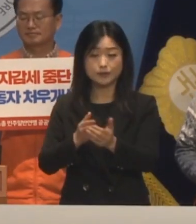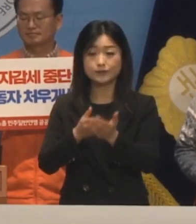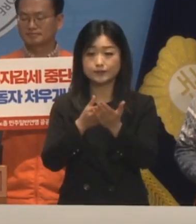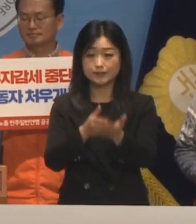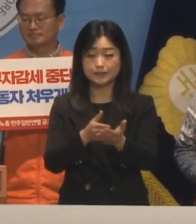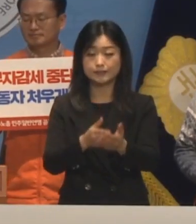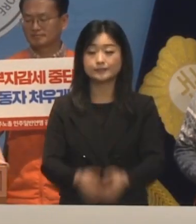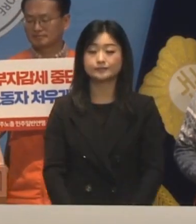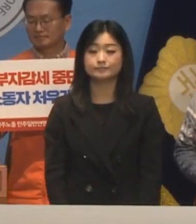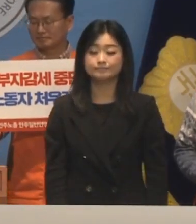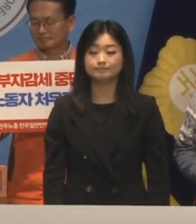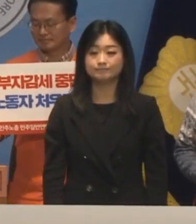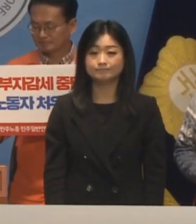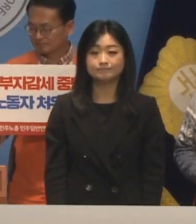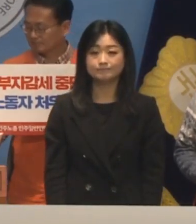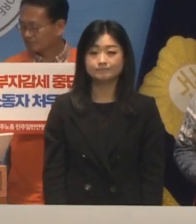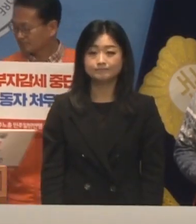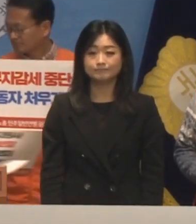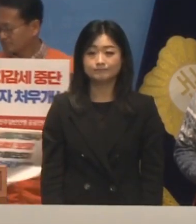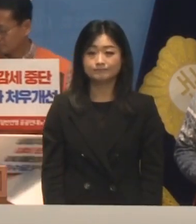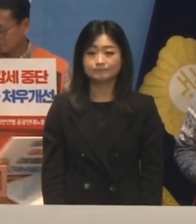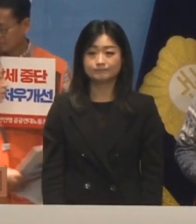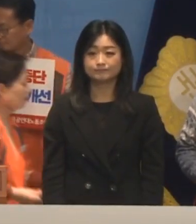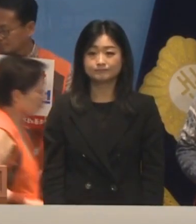요청드립니다. 이상입니다.